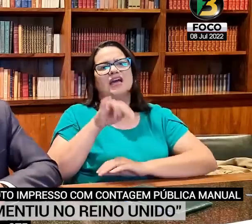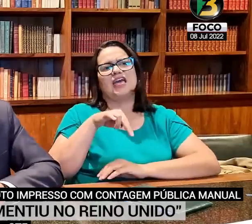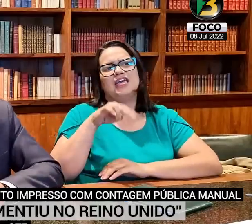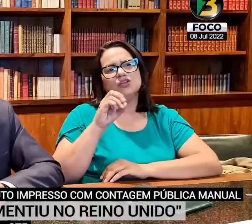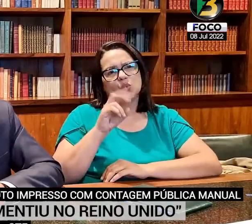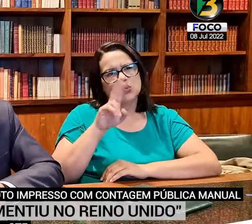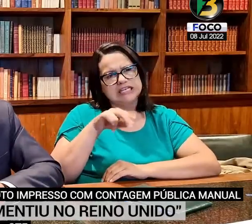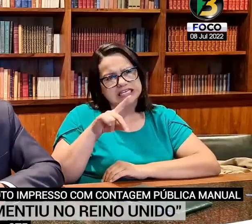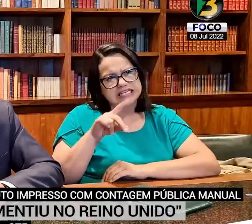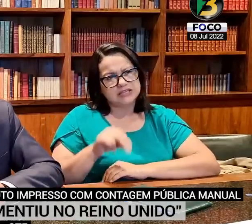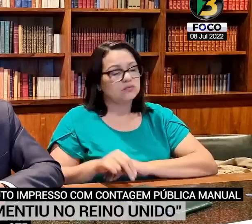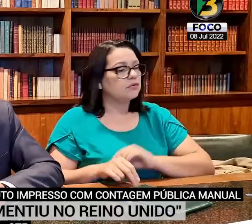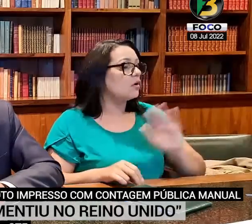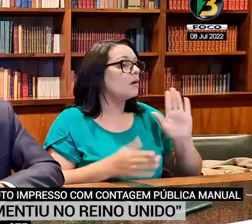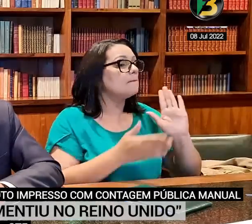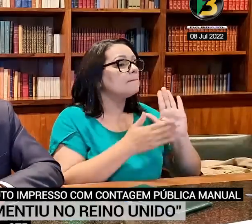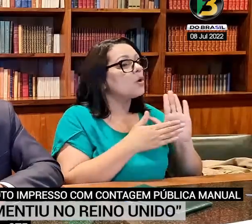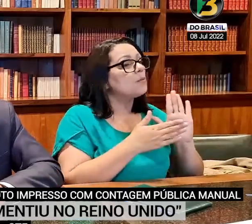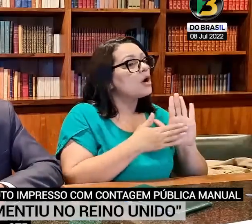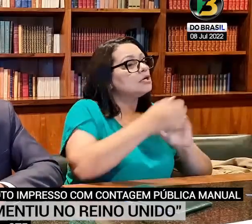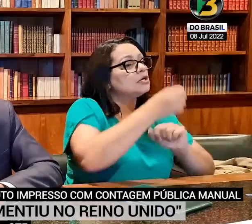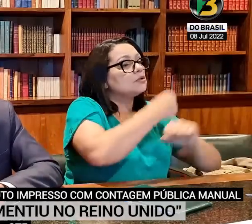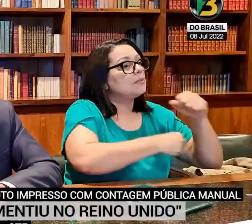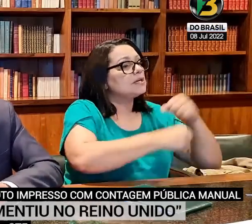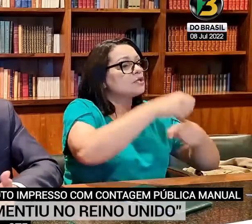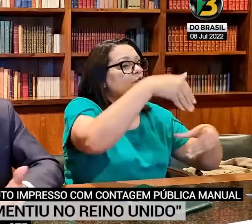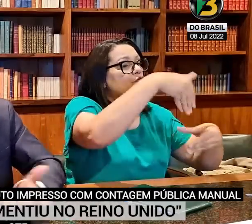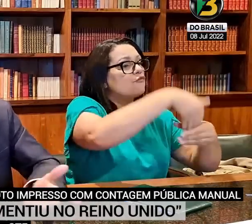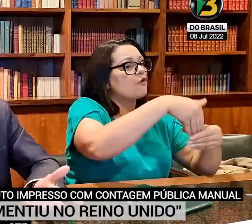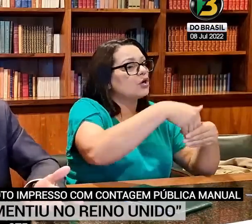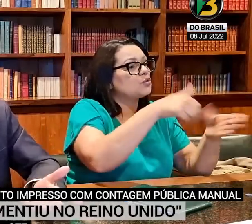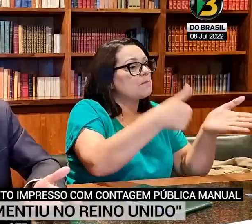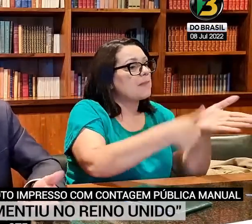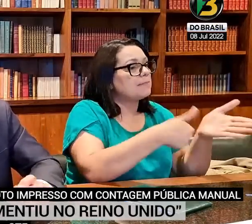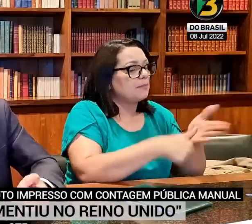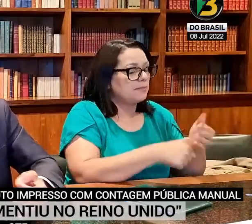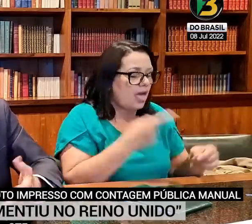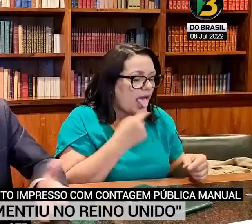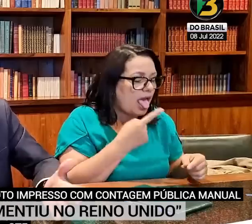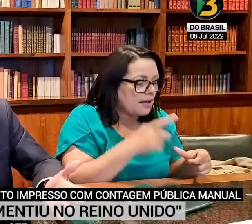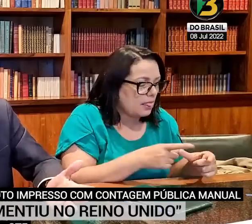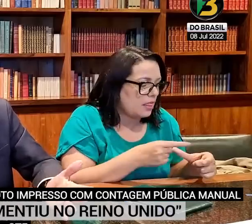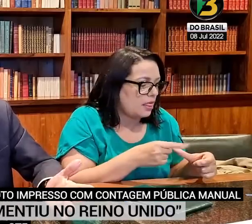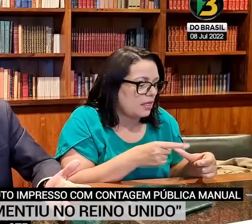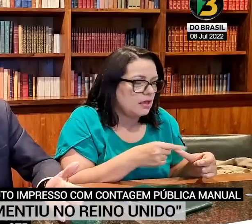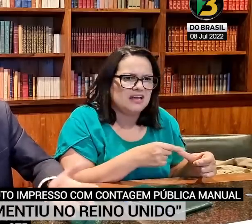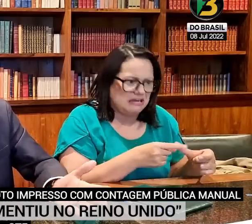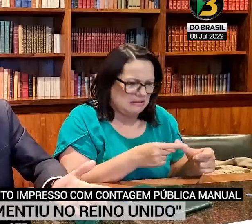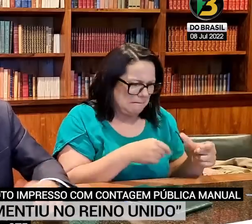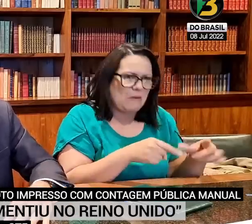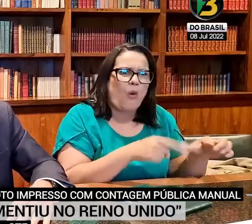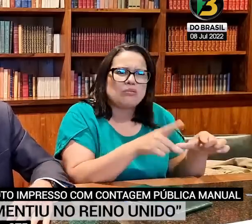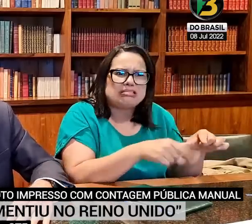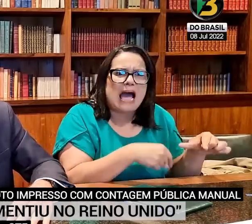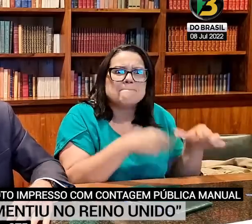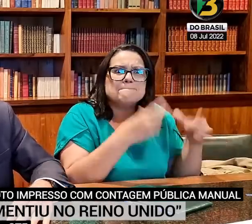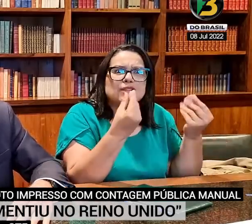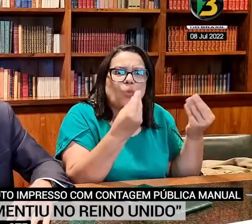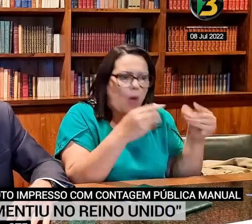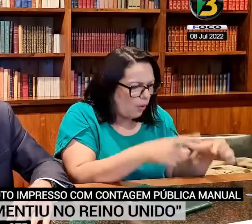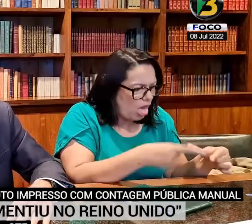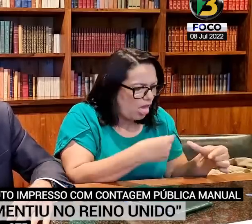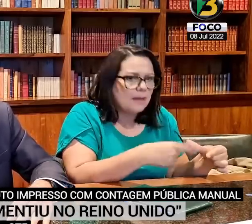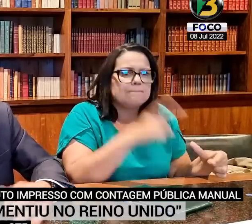sendo proposto Para Ser aprovada no passado no Parlamento era o voto em papel com contagem manual do mesmo mentira Barroso vergonha